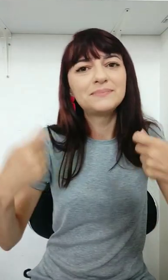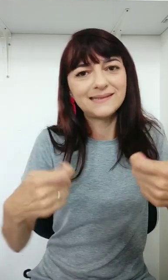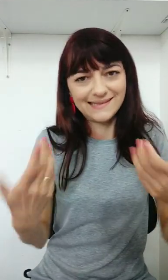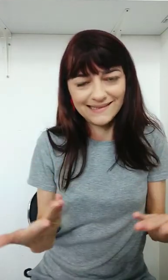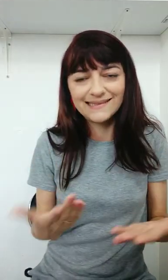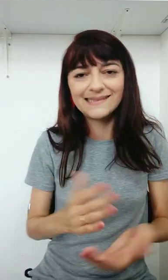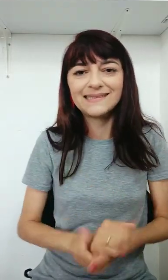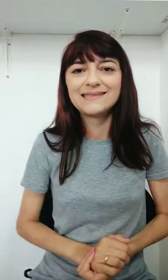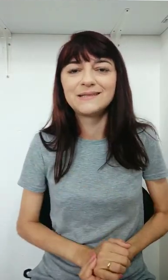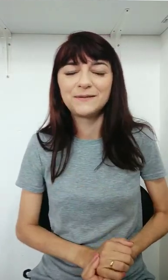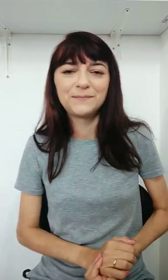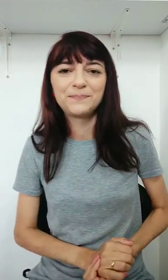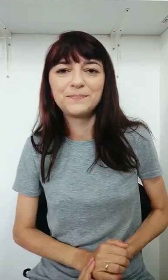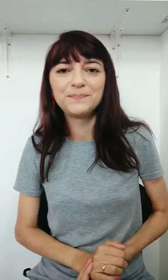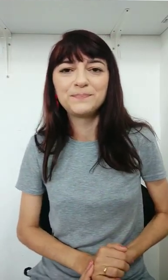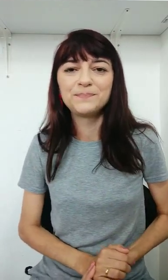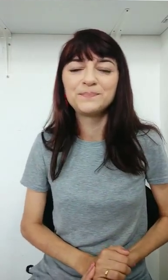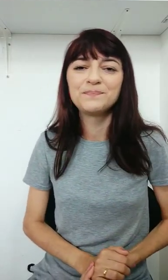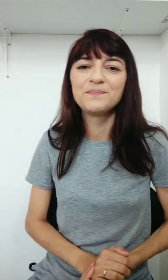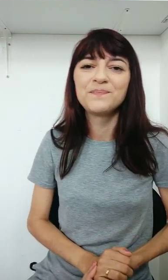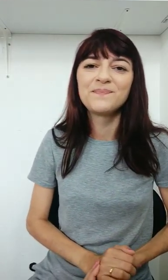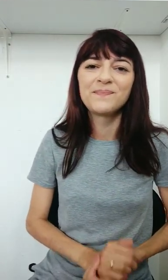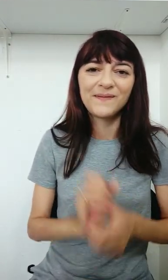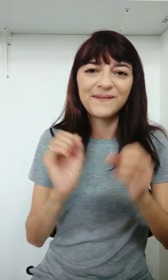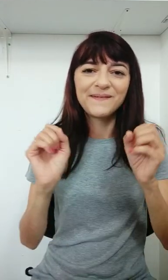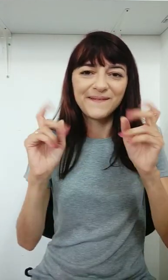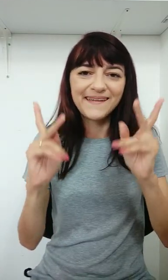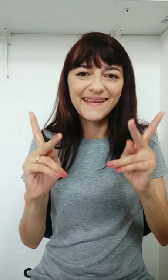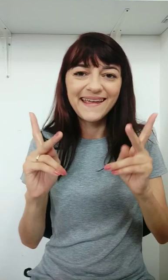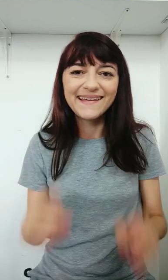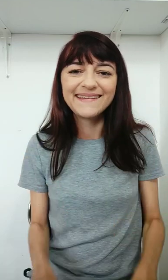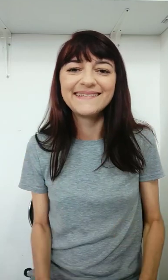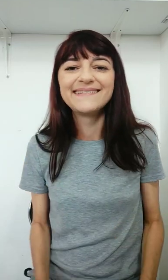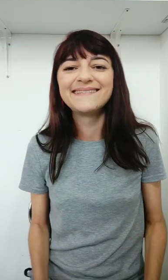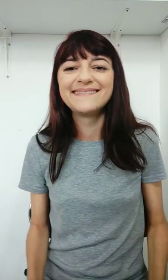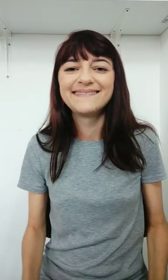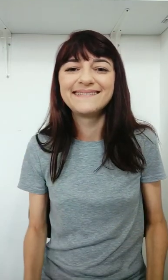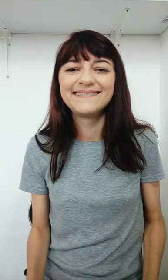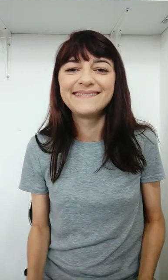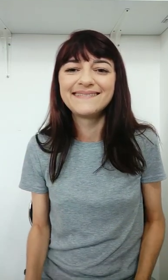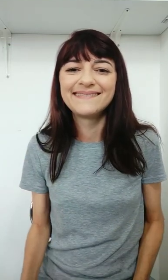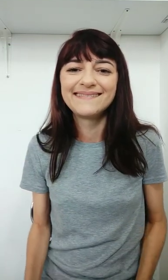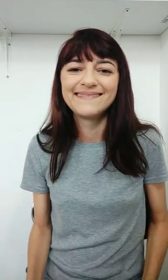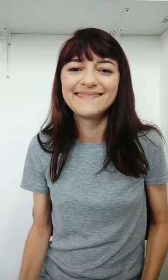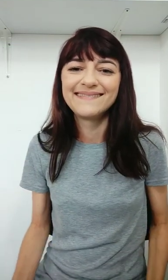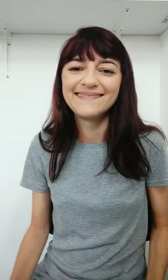esses momentos, essas aulas que a gente traz para vocês, tá bom? Então vamos focar aqui nesse momento e vamos